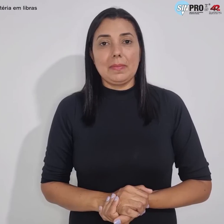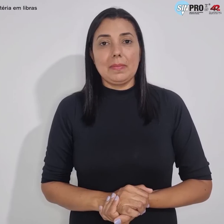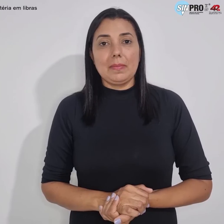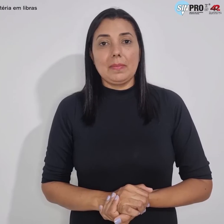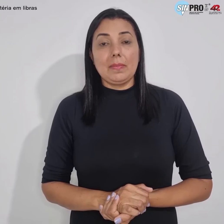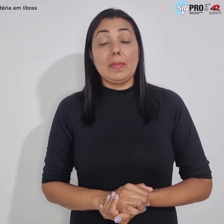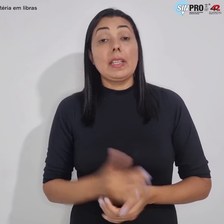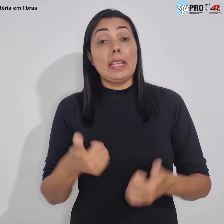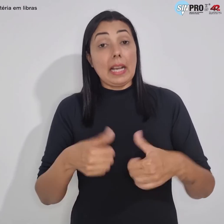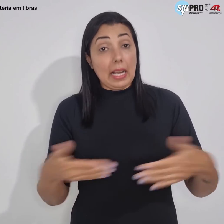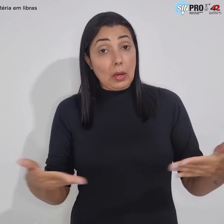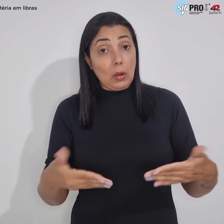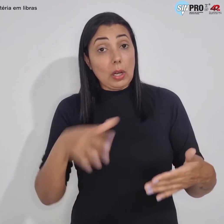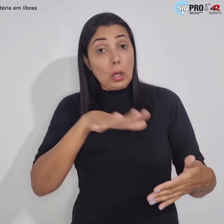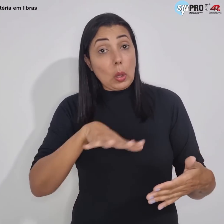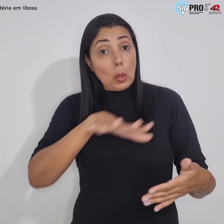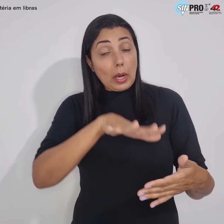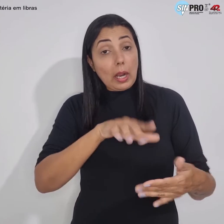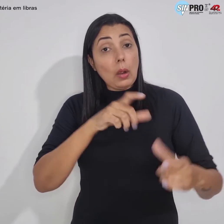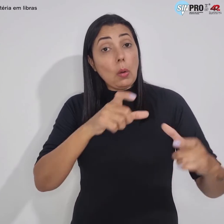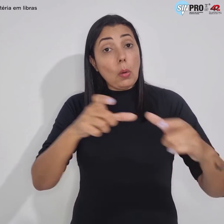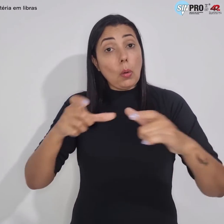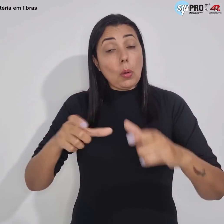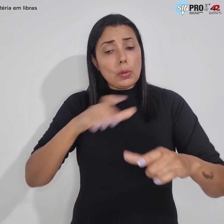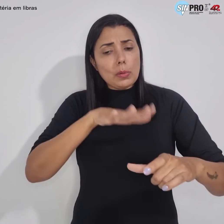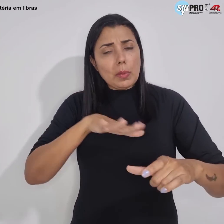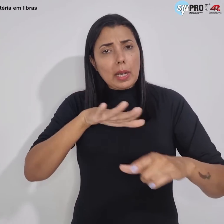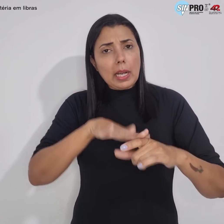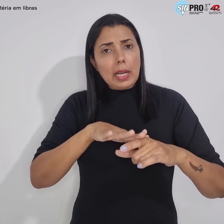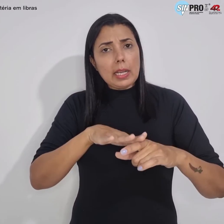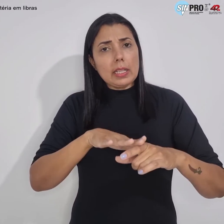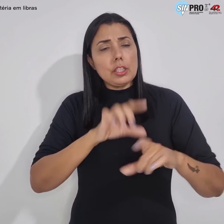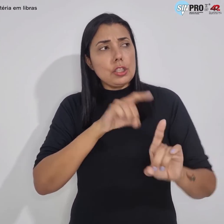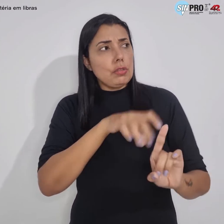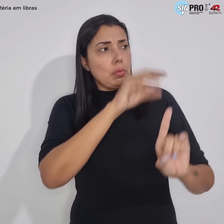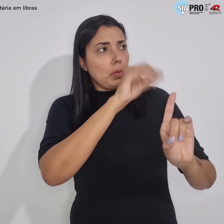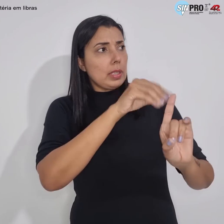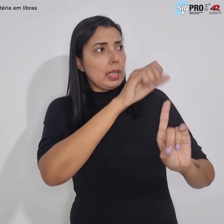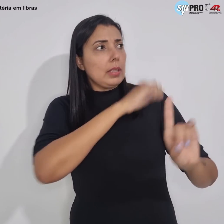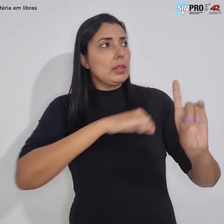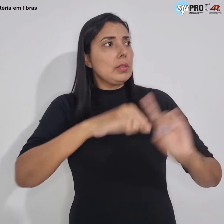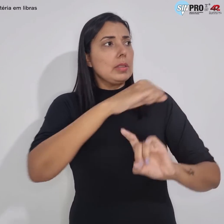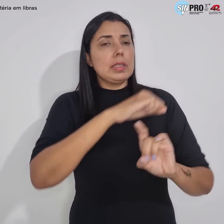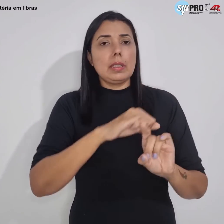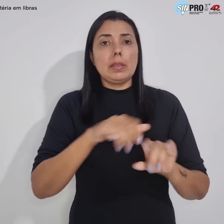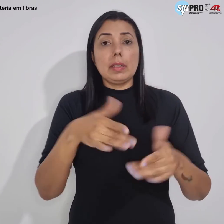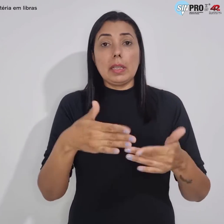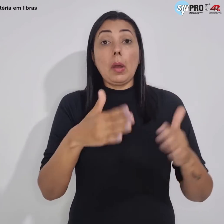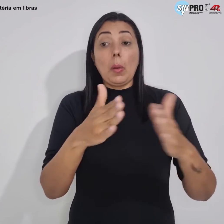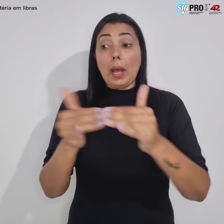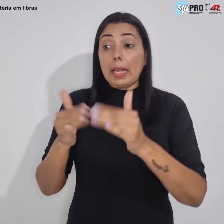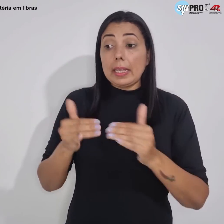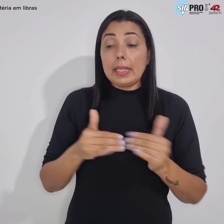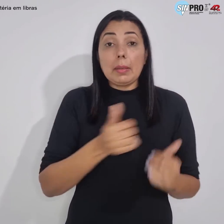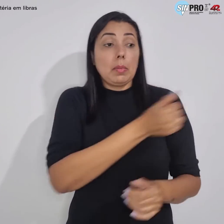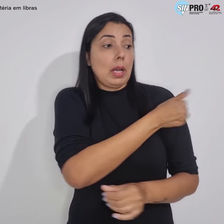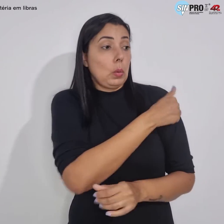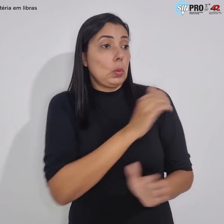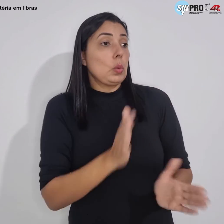Estamos localizados em uma área de vulnerabilidade social. Atendemos alunos pobres,